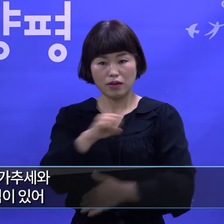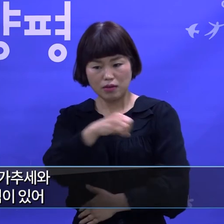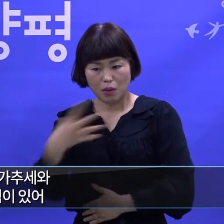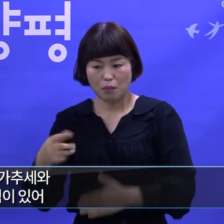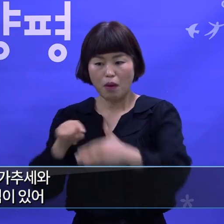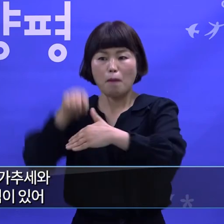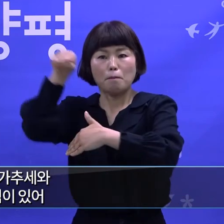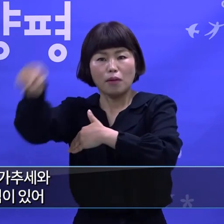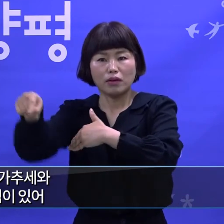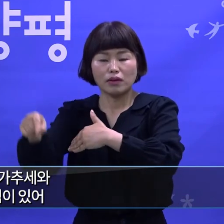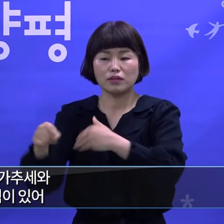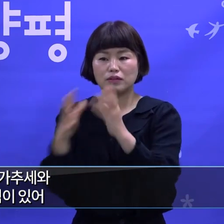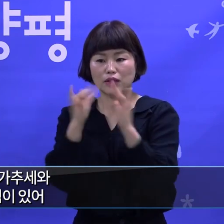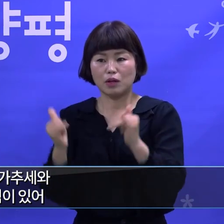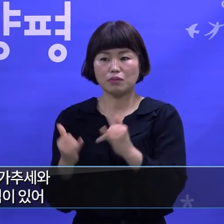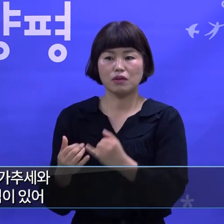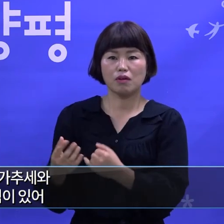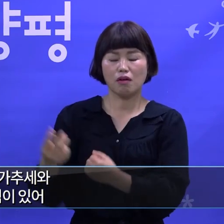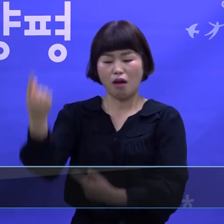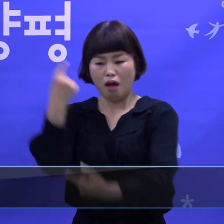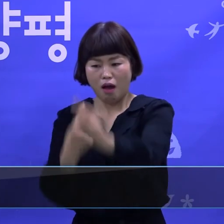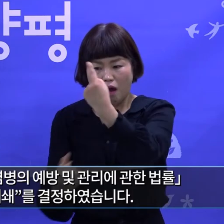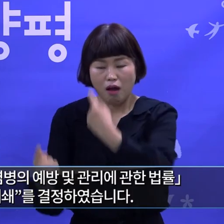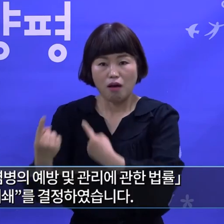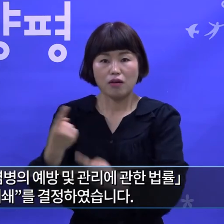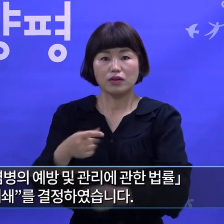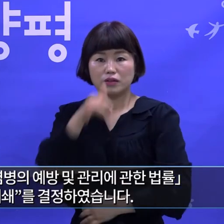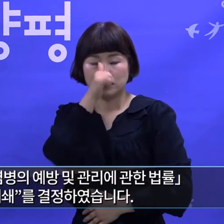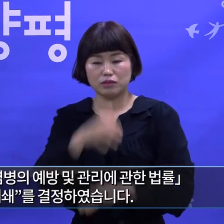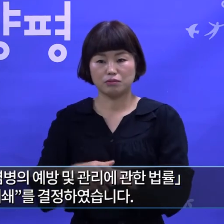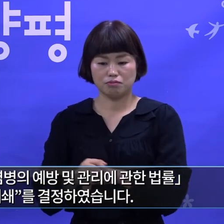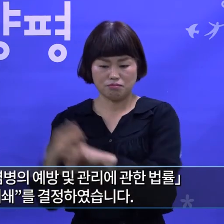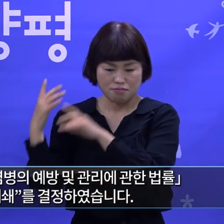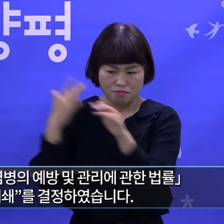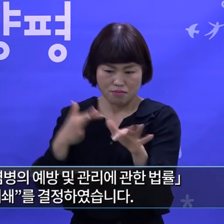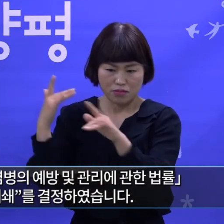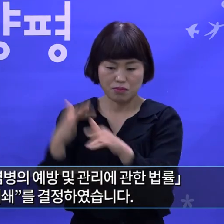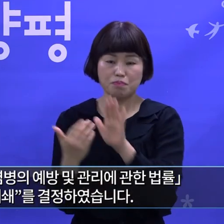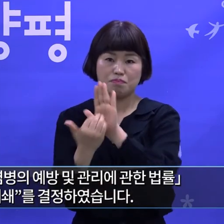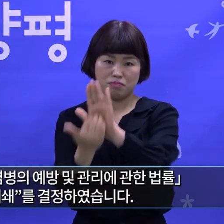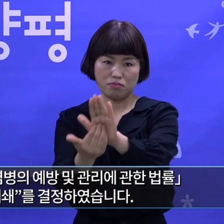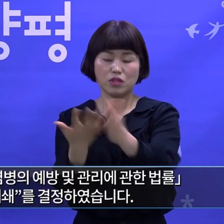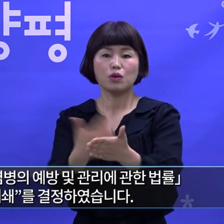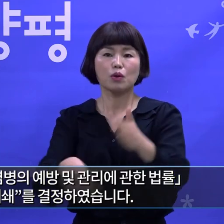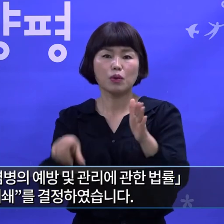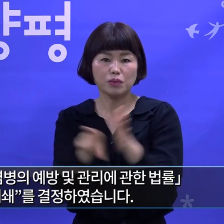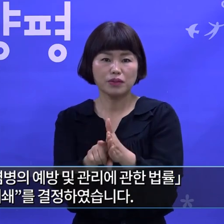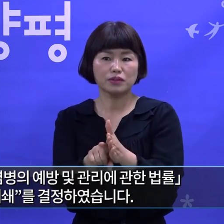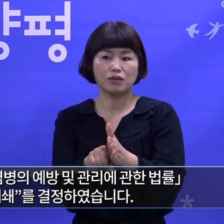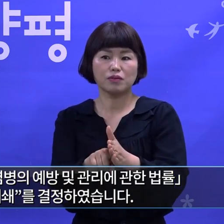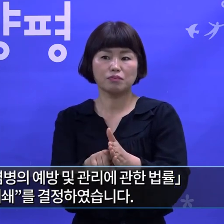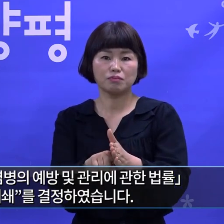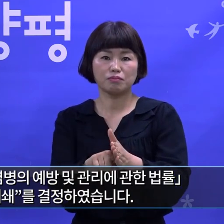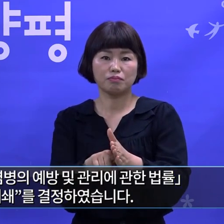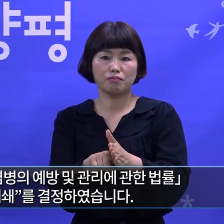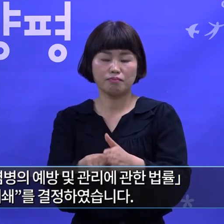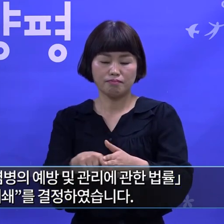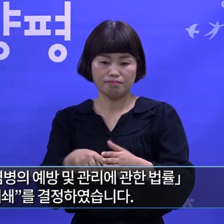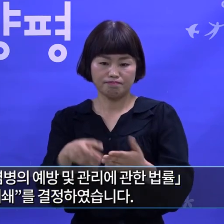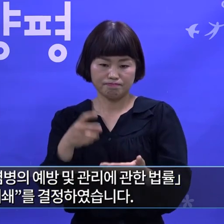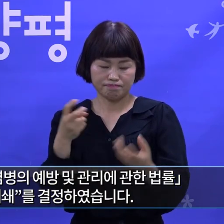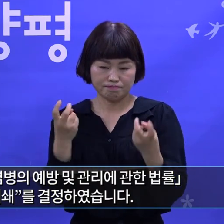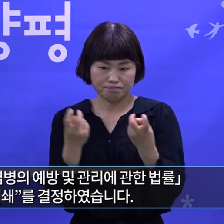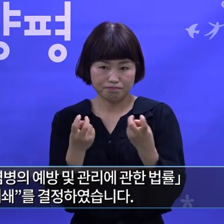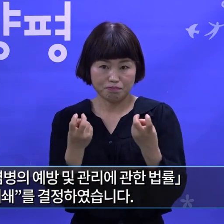등으로 확진자 발생 위험이 있어 청정지역 유지를 위한 특단의 조치로